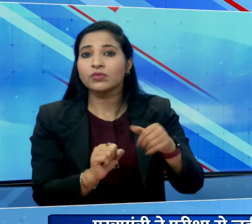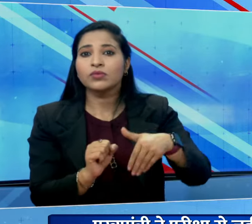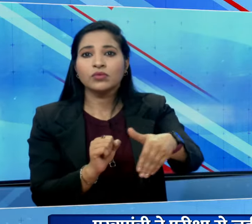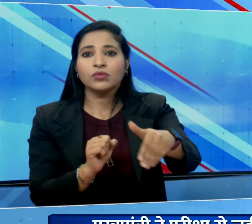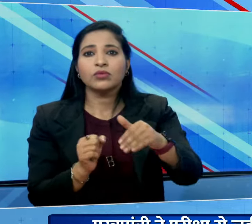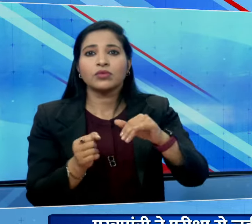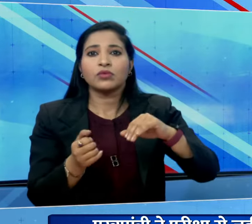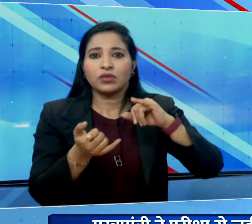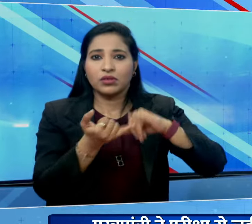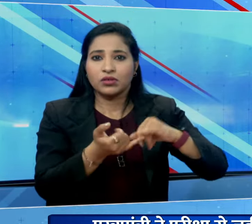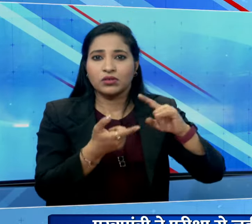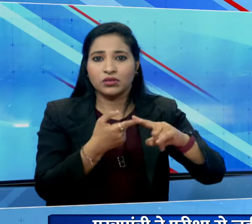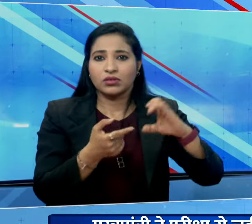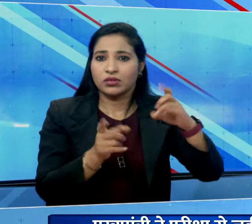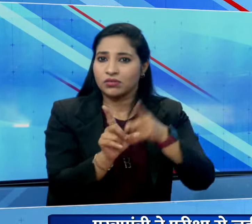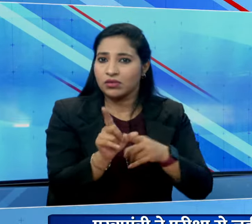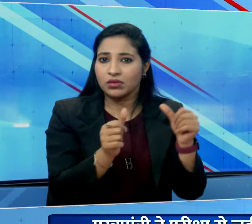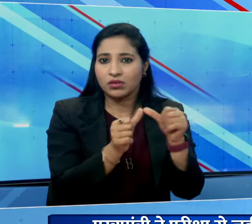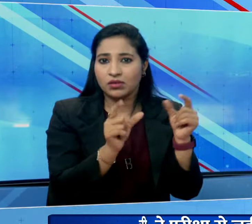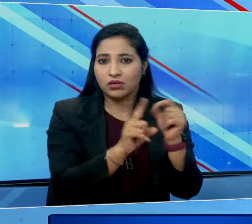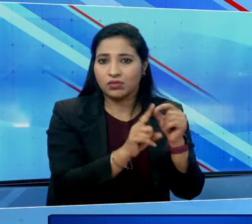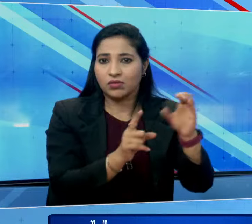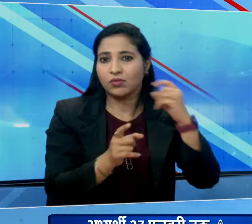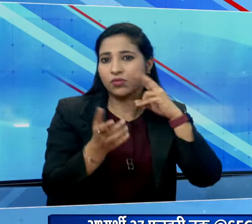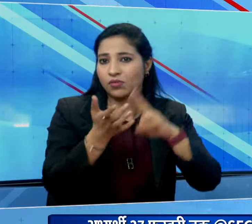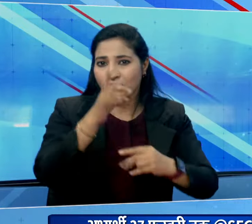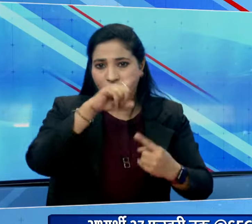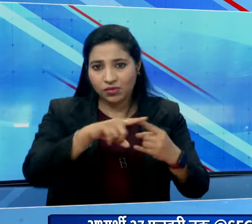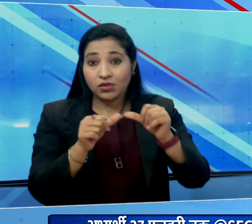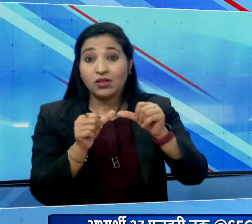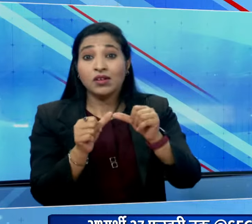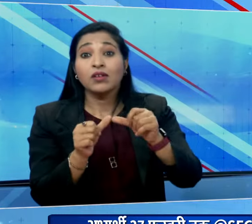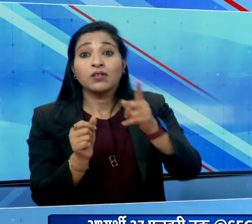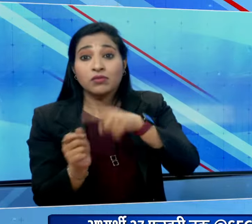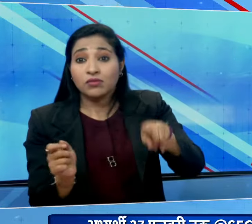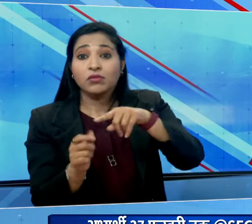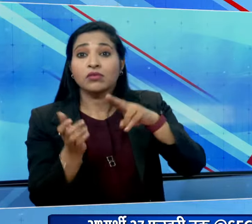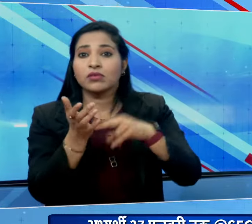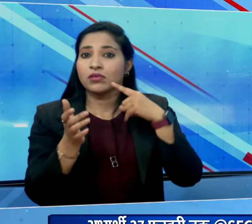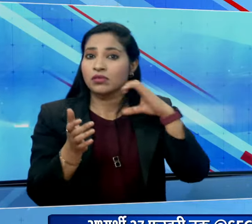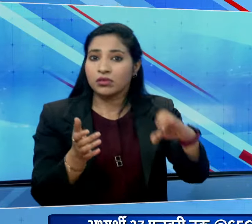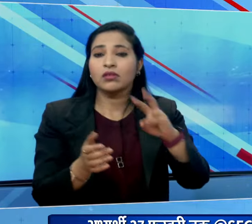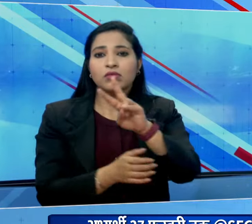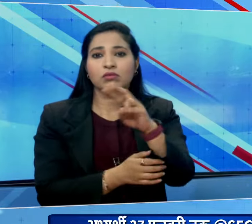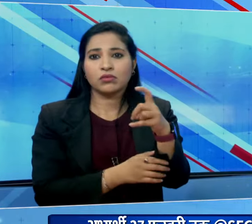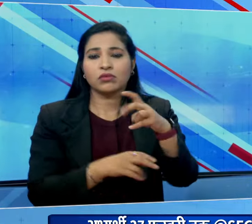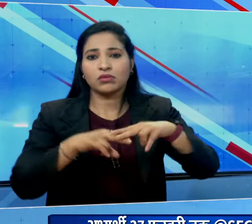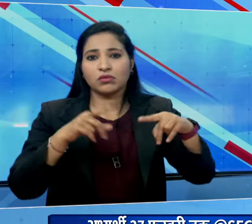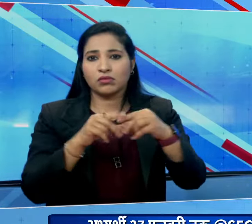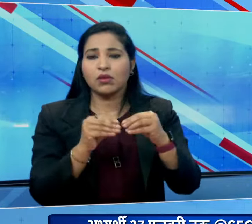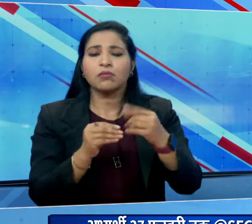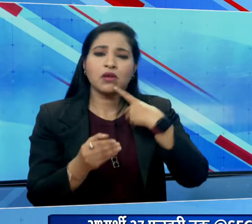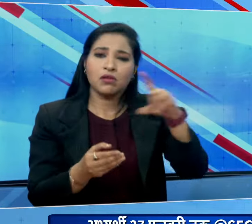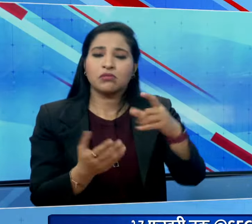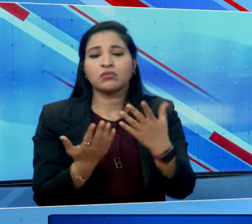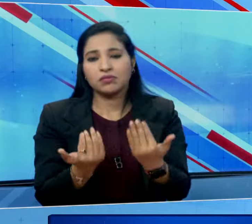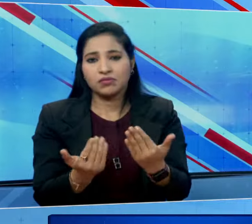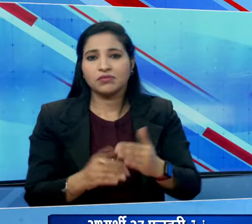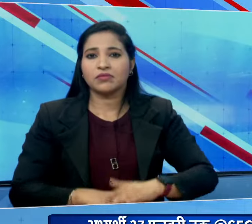वाई nc.in पर इस पर 27 फरवरी तक उपलब्ध करा सकते